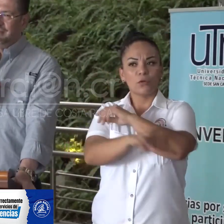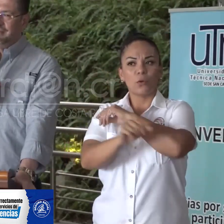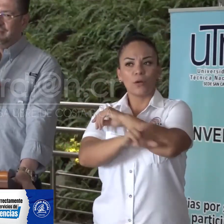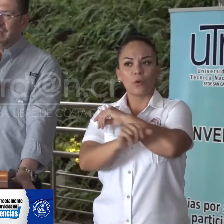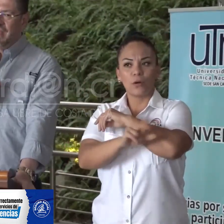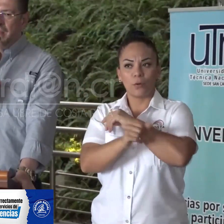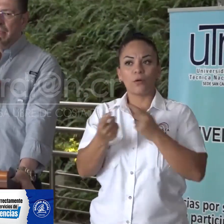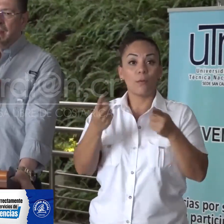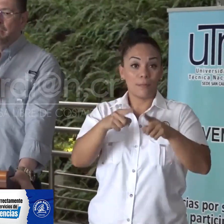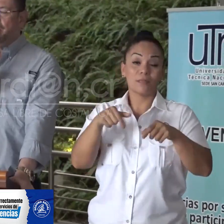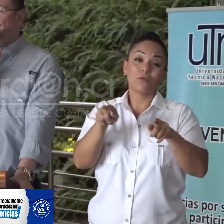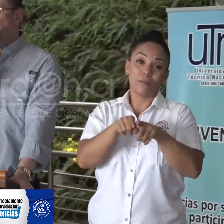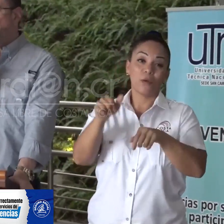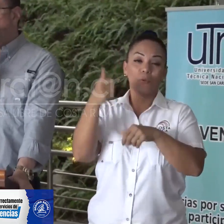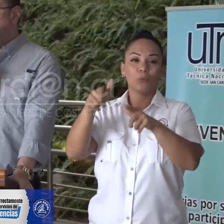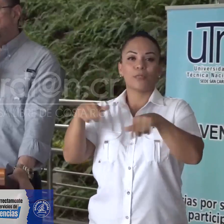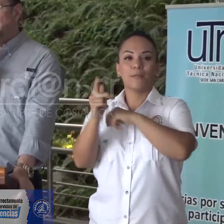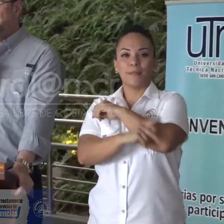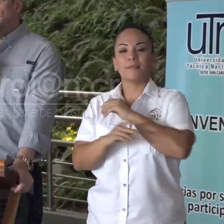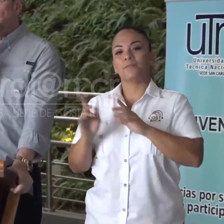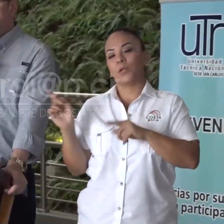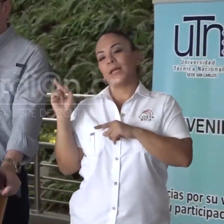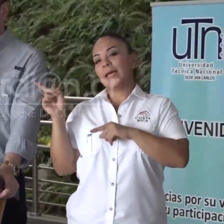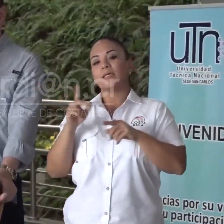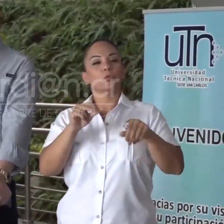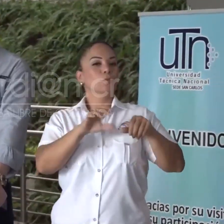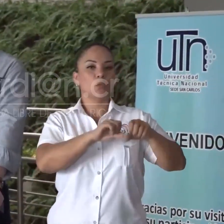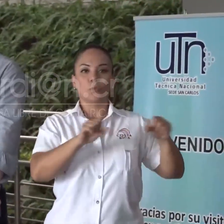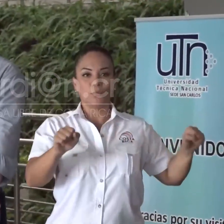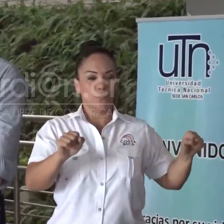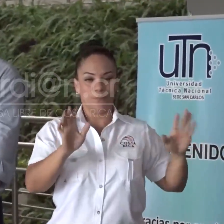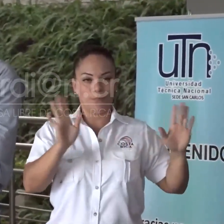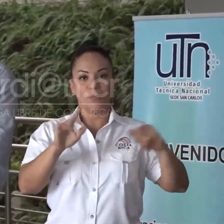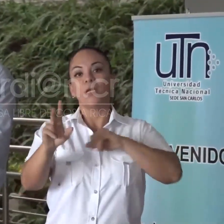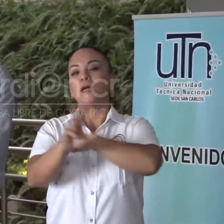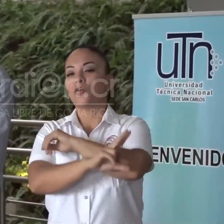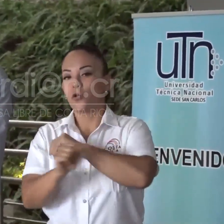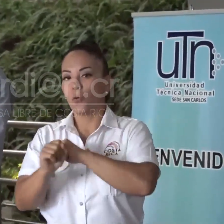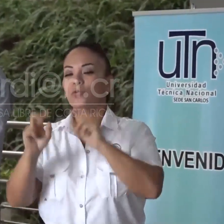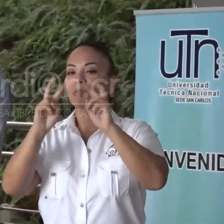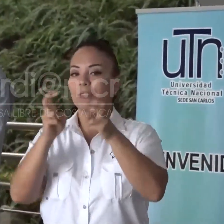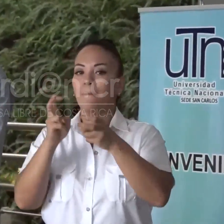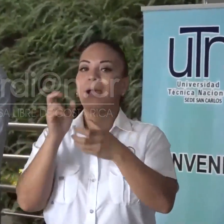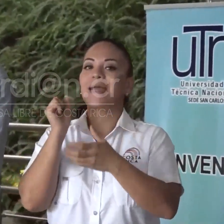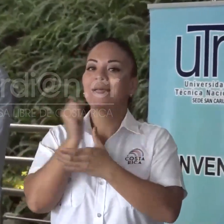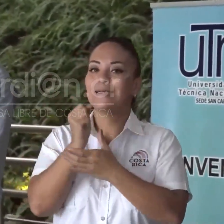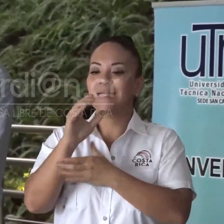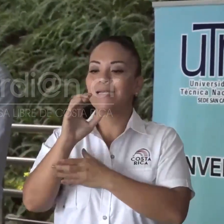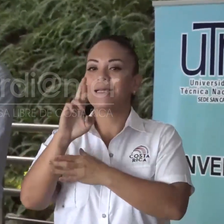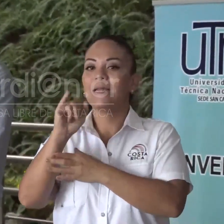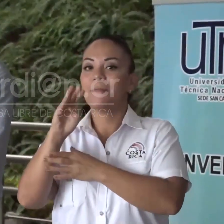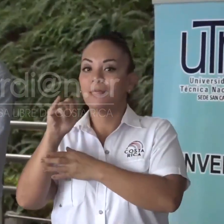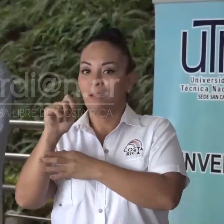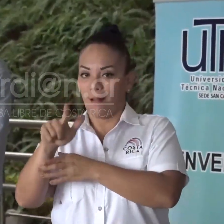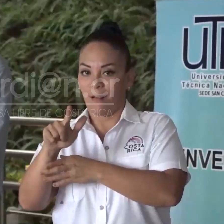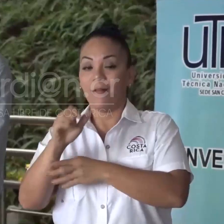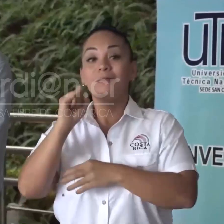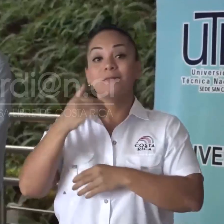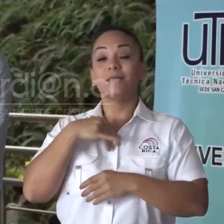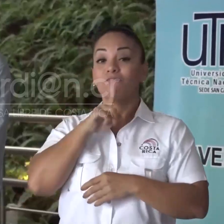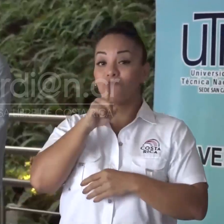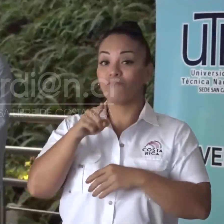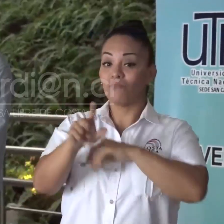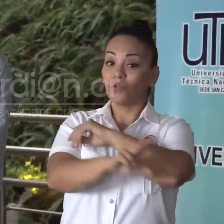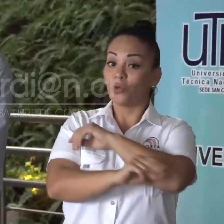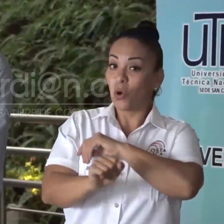en muchos otros casos a nivel país. Bueno, eso no es corrupción, el robo es un acto criminal. Si hay robo,